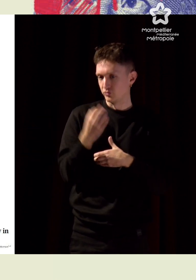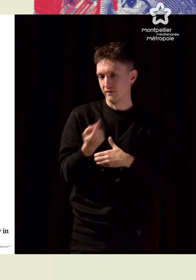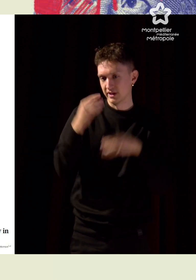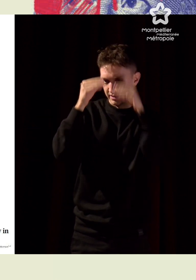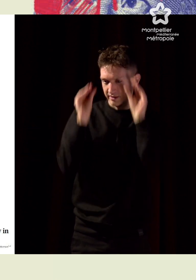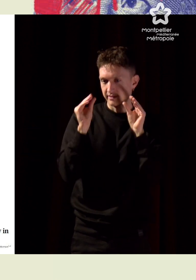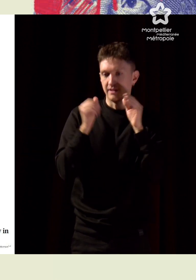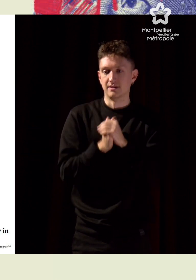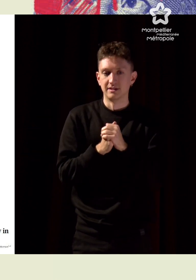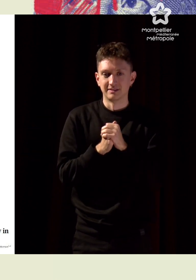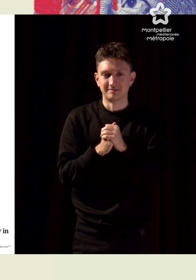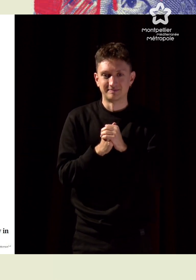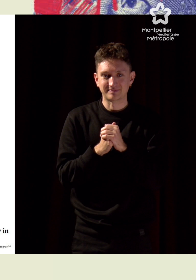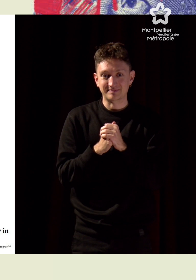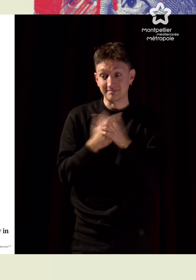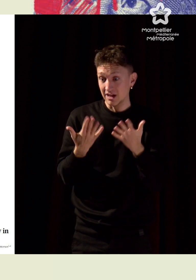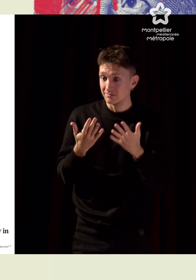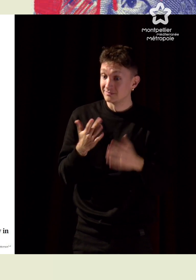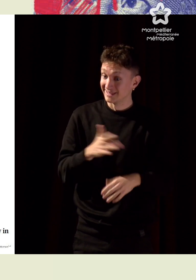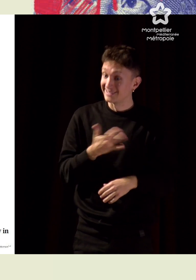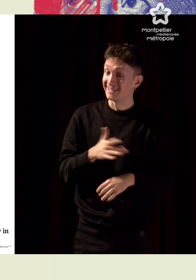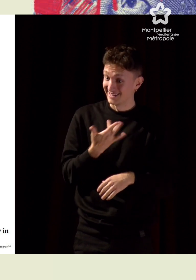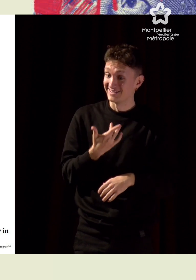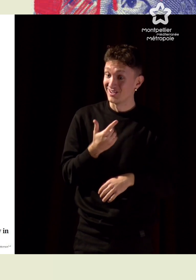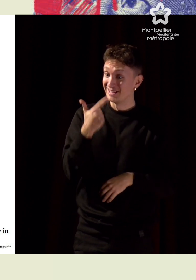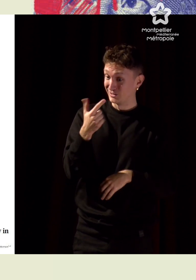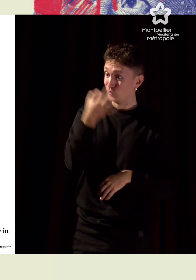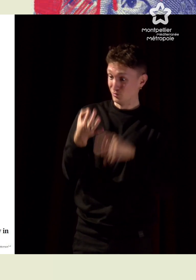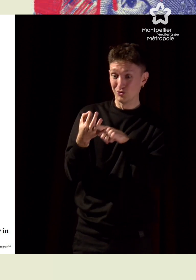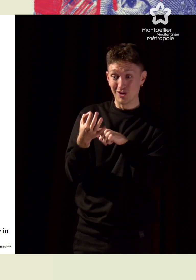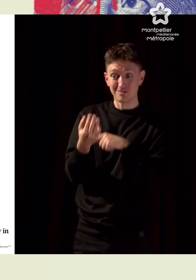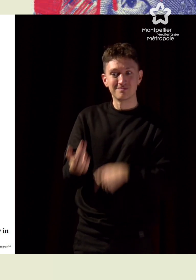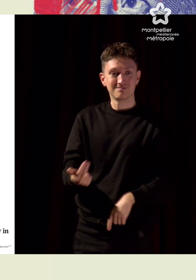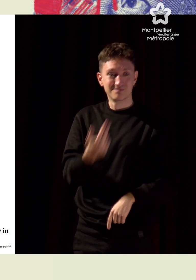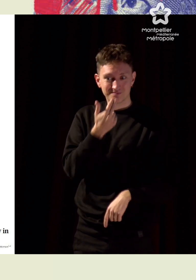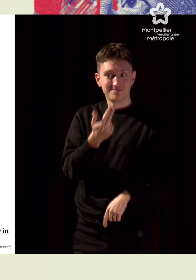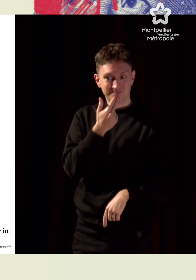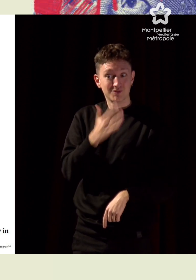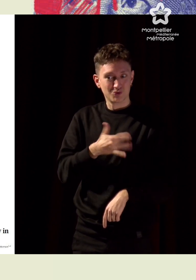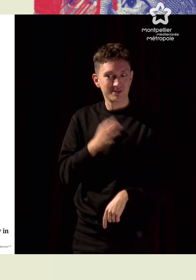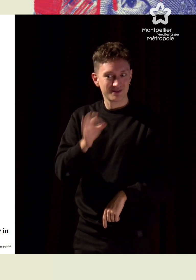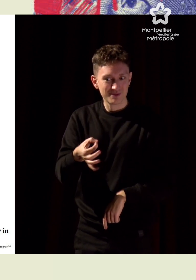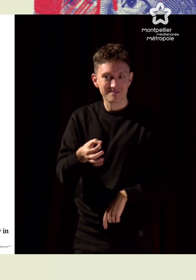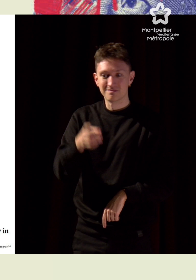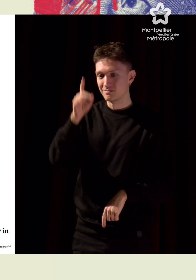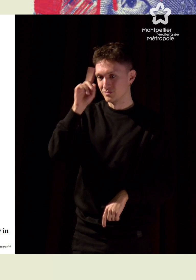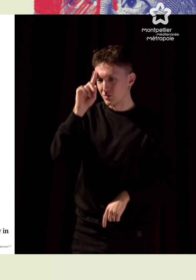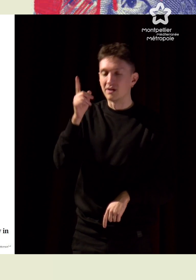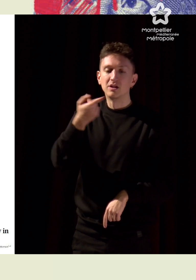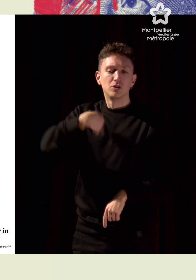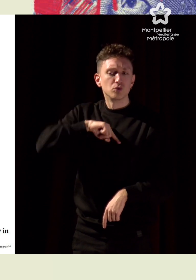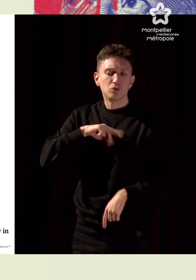super intéressants pour nous adapter au nouvel environnement. Notre espèce, elle sort d'Afrique, c'est un